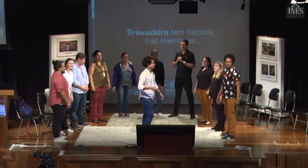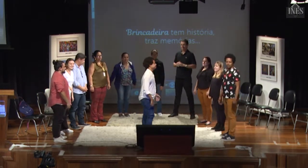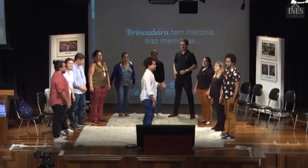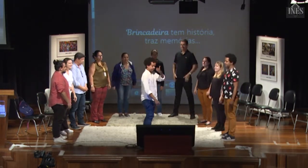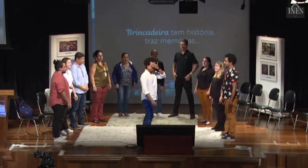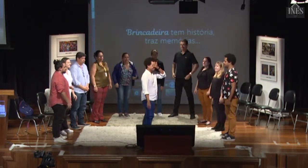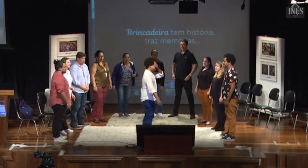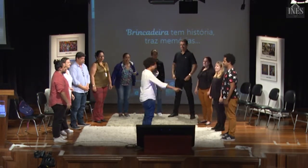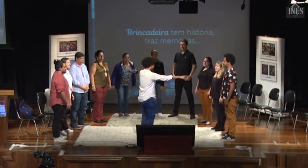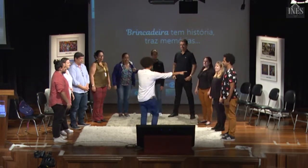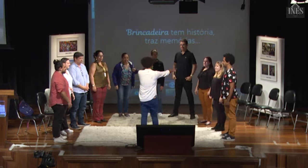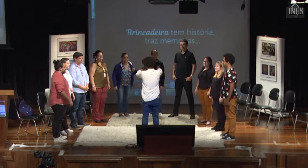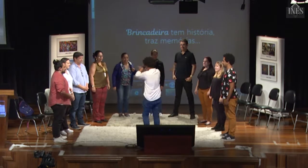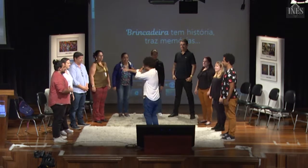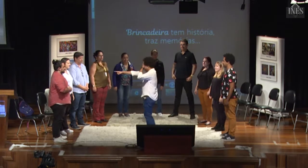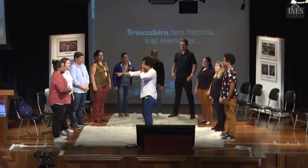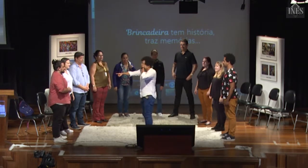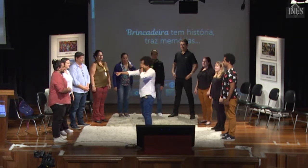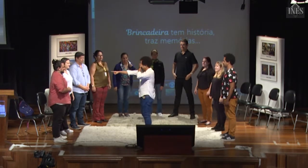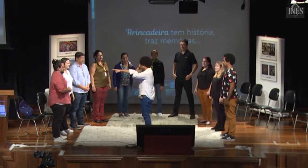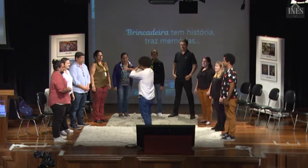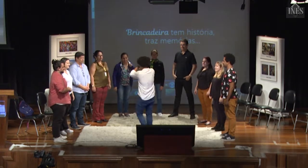hein? Fechei meu olho.